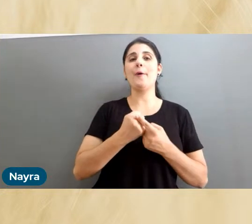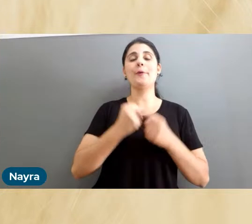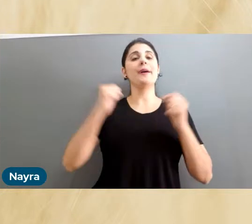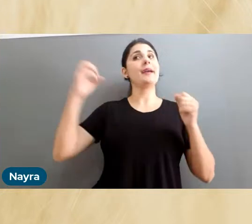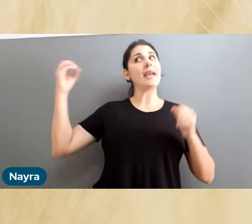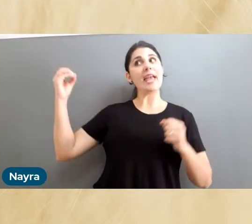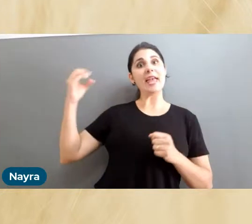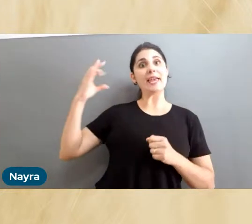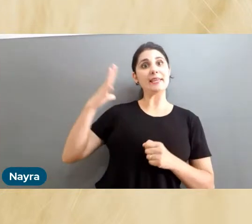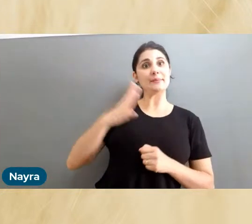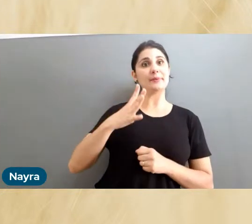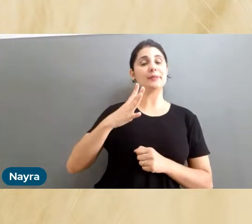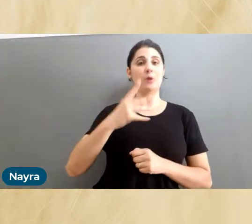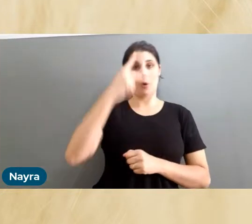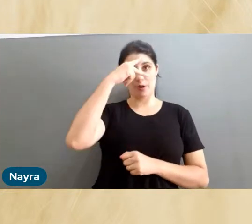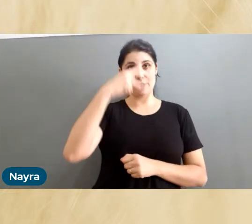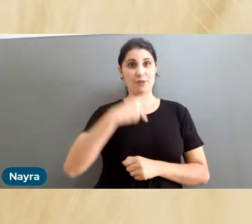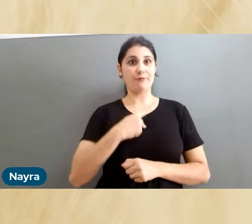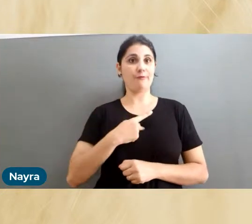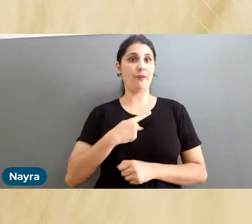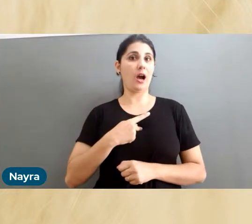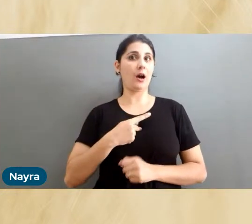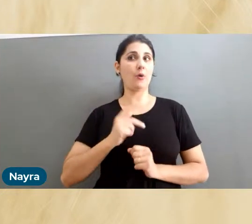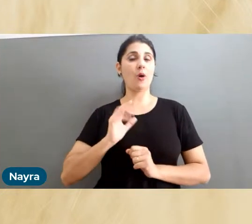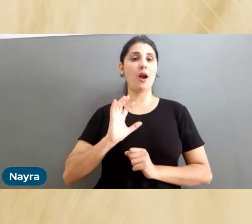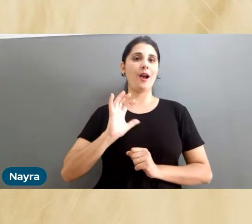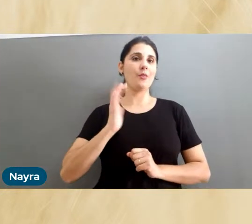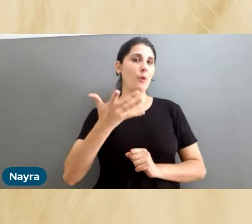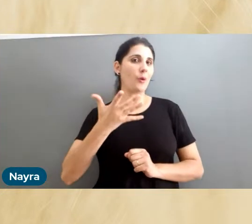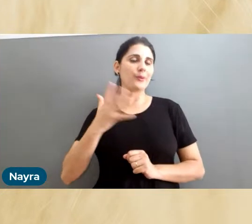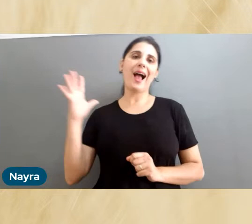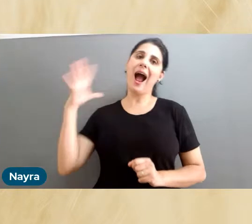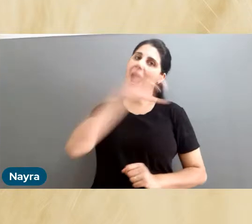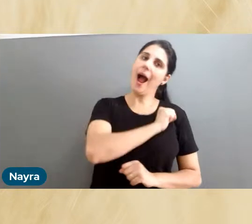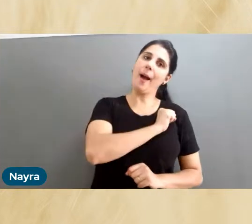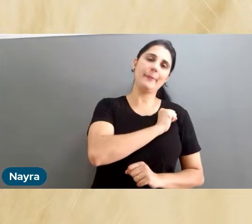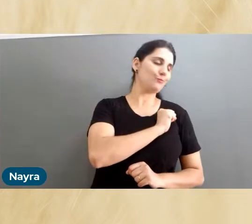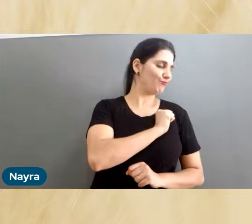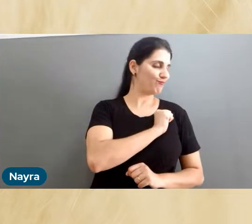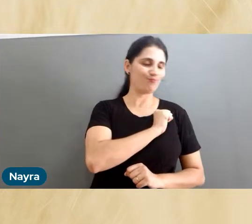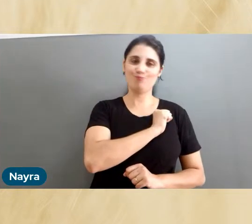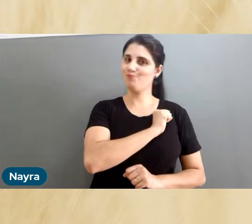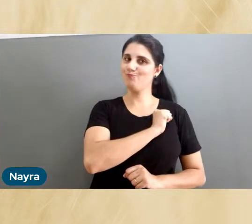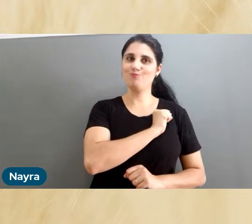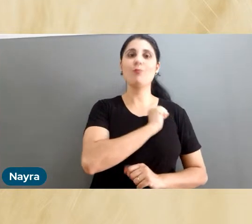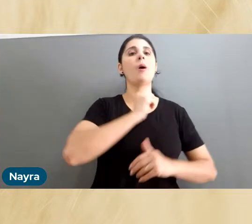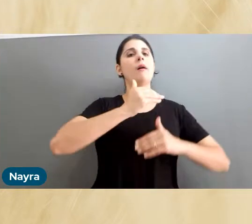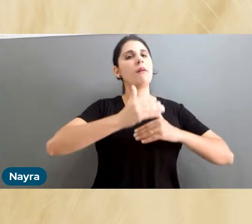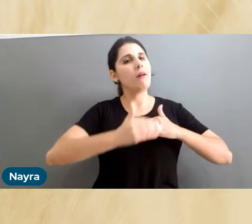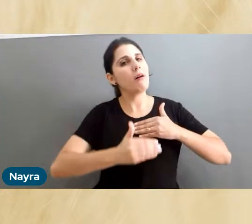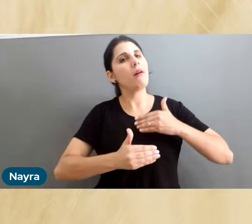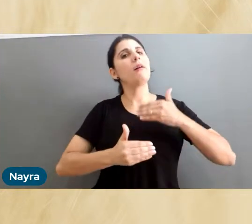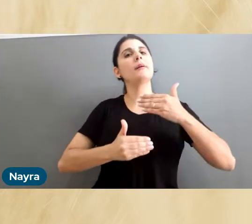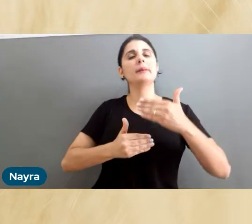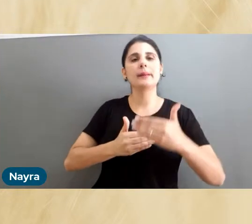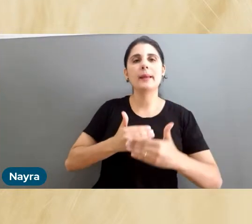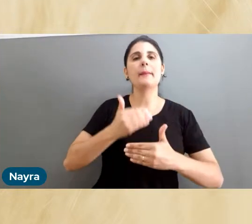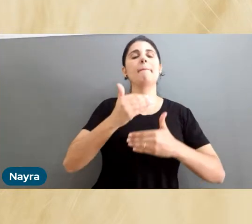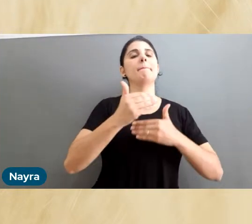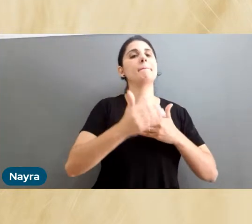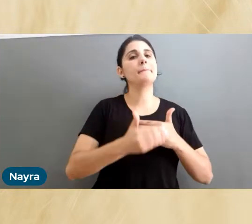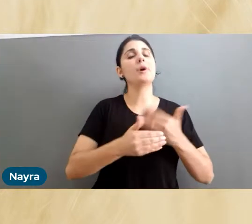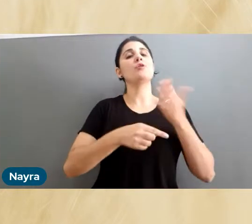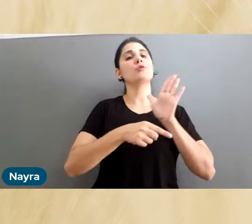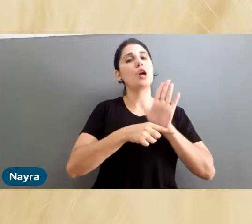individual, não são processos que ocorrem da noite para o dia. É preciso que o tempo seja um fator que